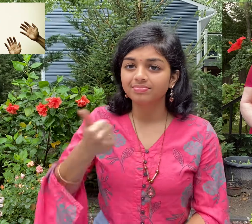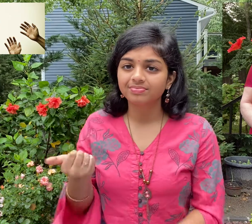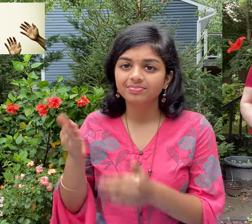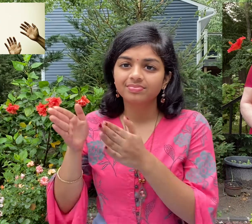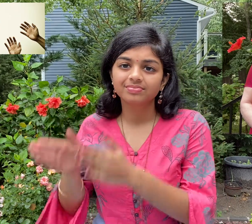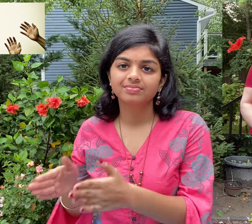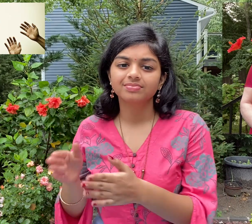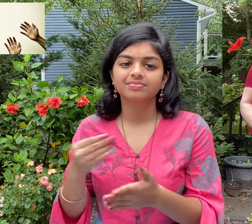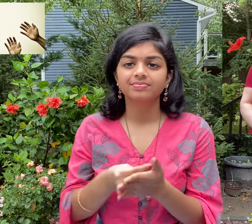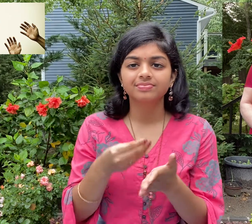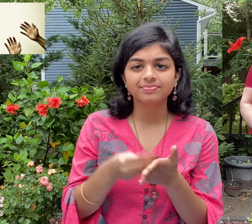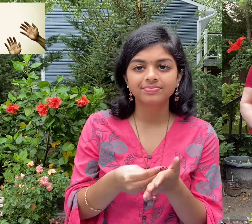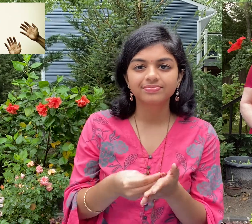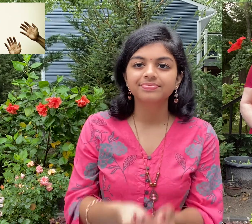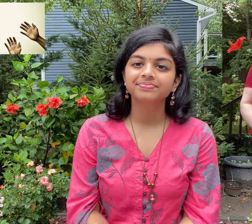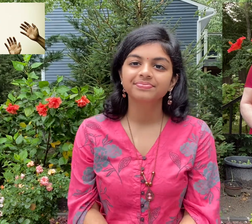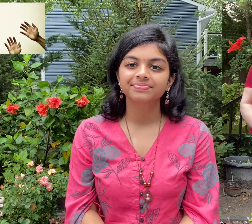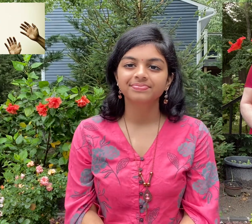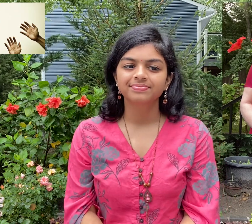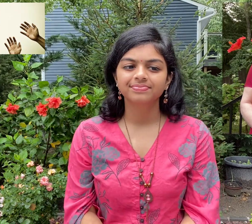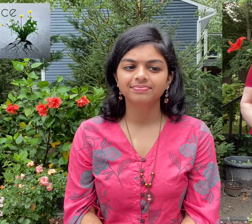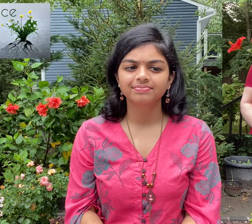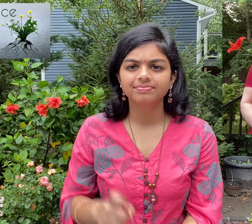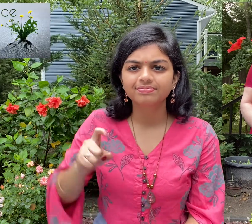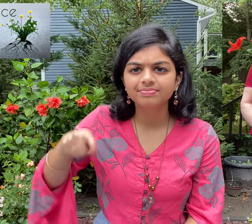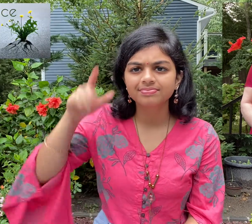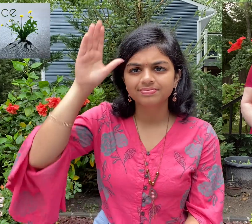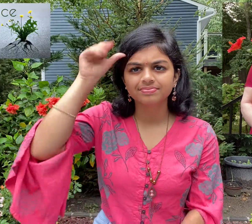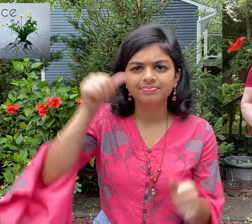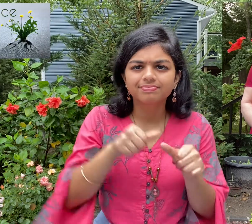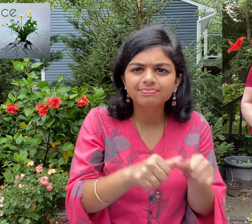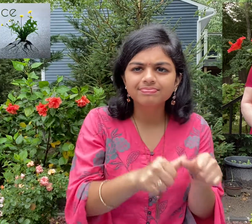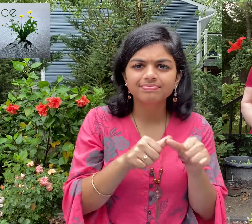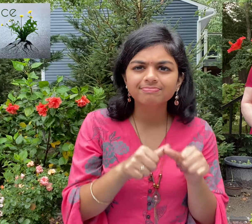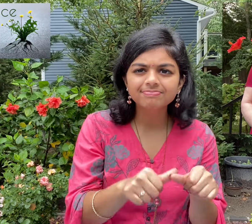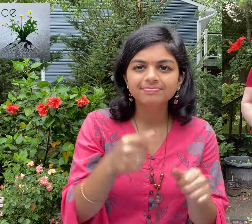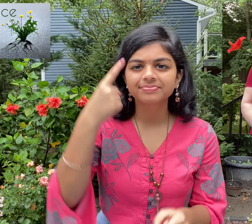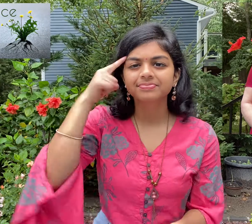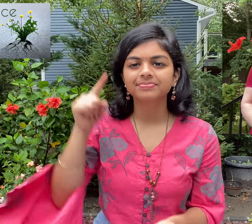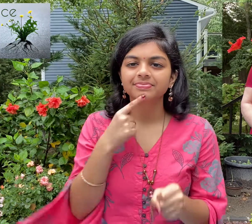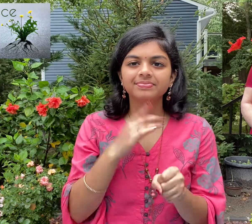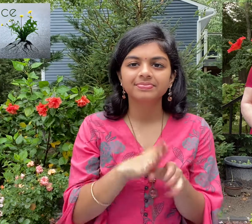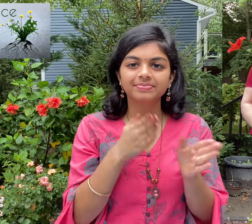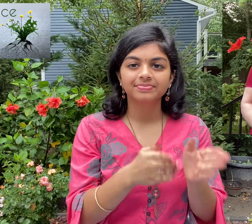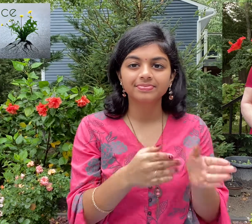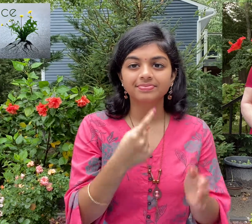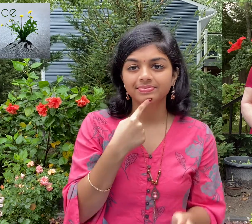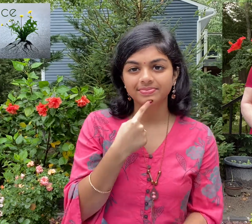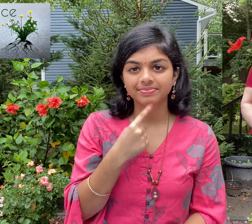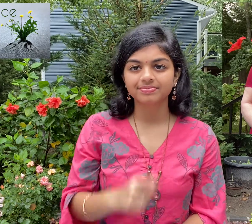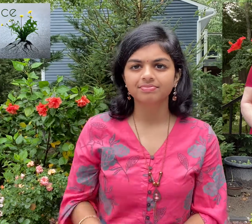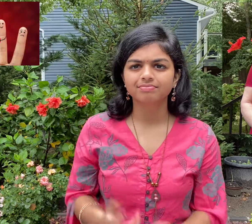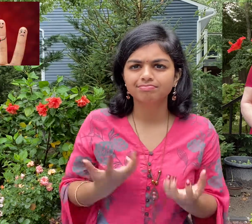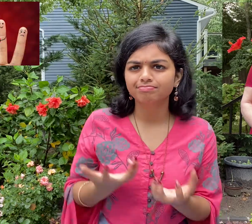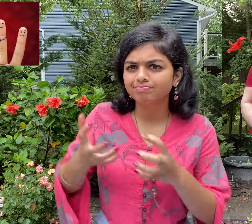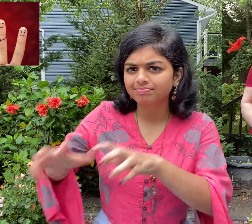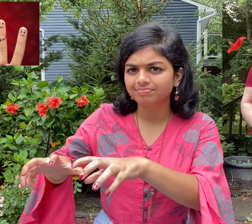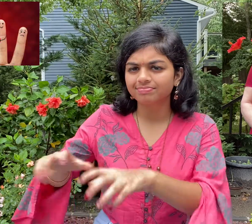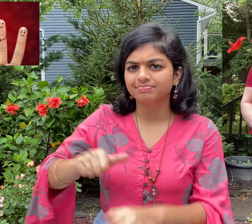Paradhana Vanolle Nimba. Chala, Beku, Sharanange